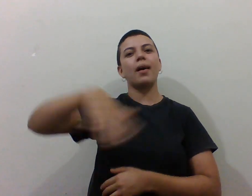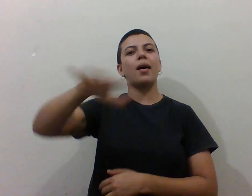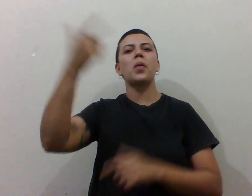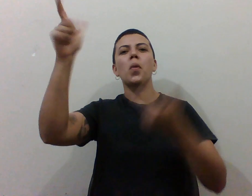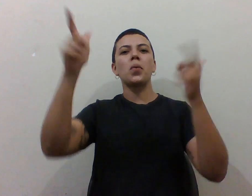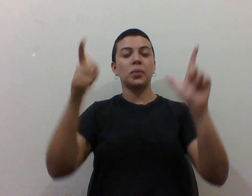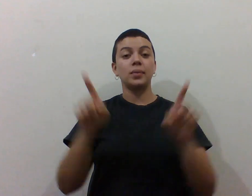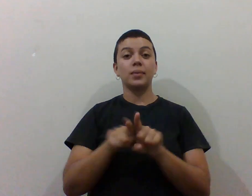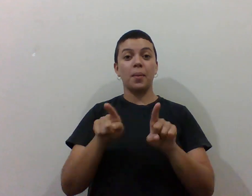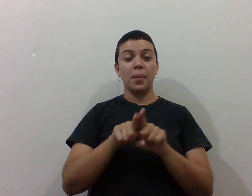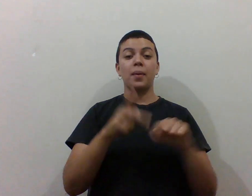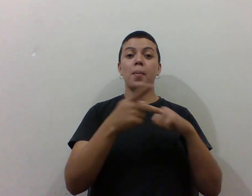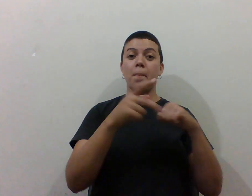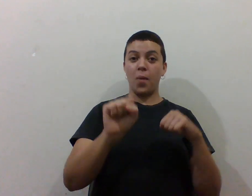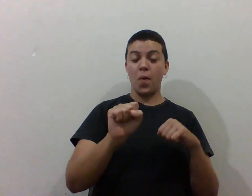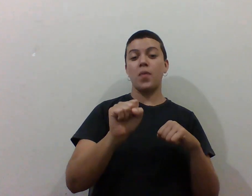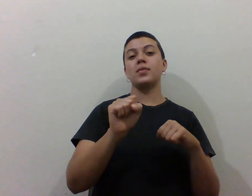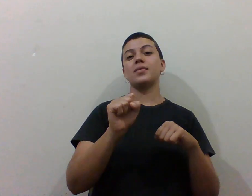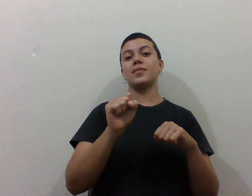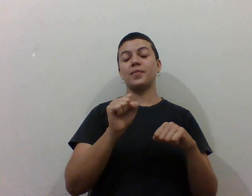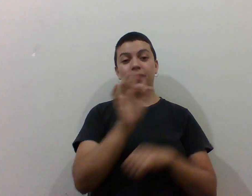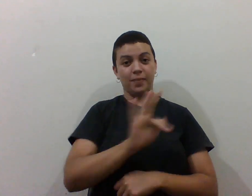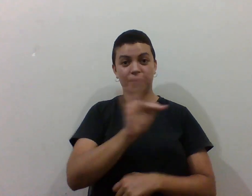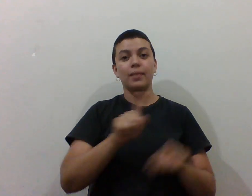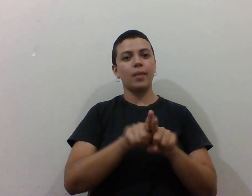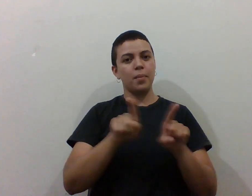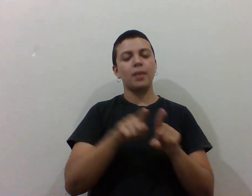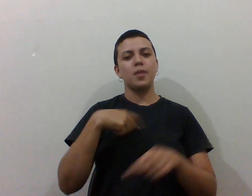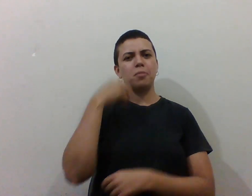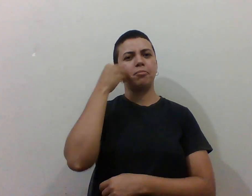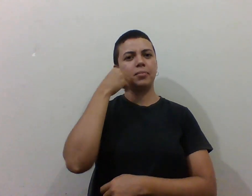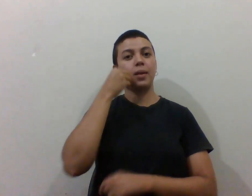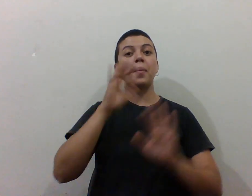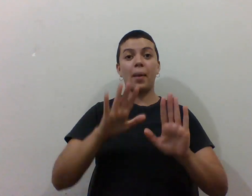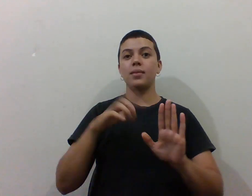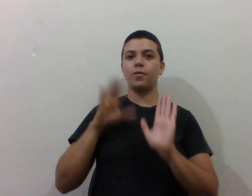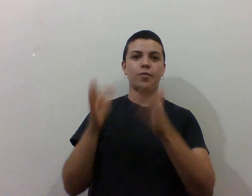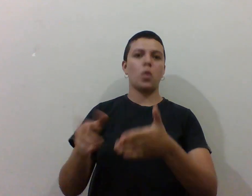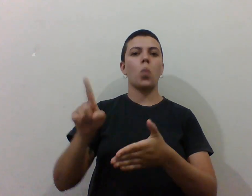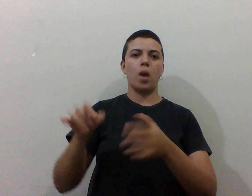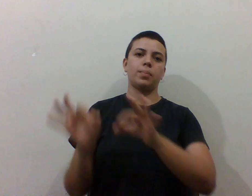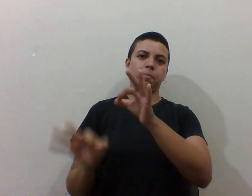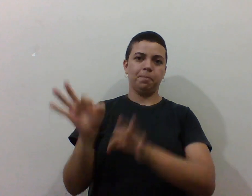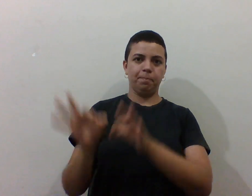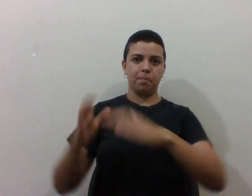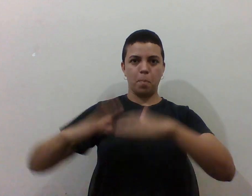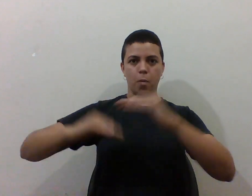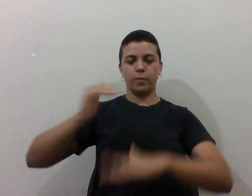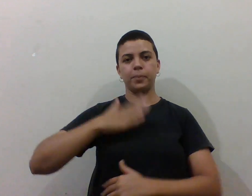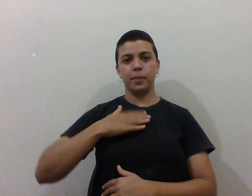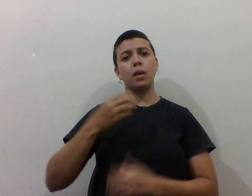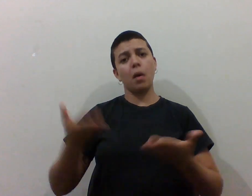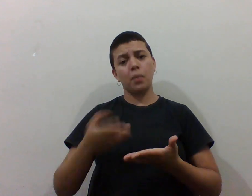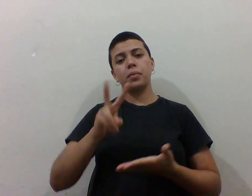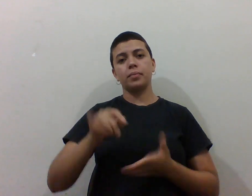graduação e pós-graduação de outras áreas, mas a minha formação, ela é realmente evidentemente jurídica. E aí é esse olhar que eu vou trazer aqui para vocês na perspectiva